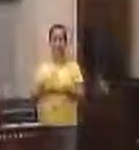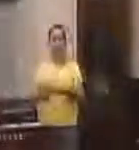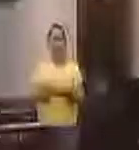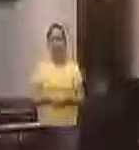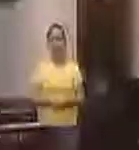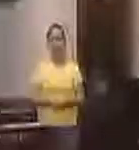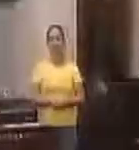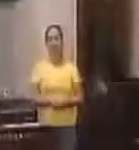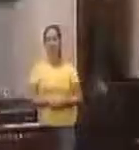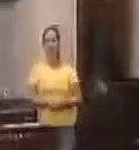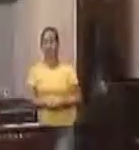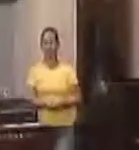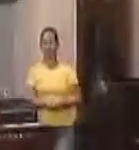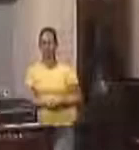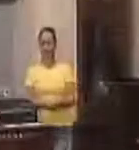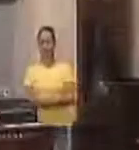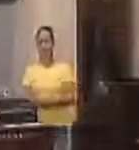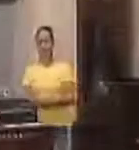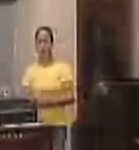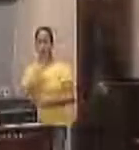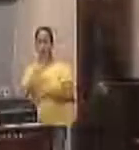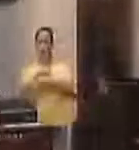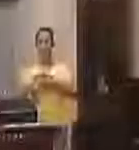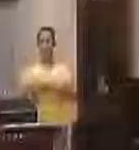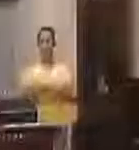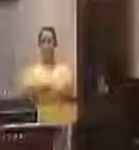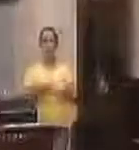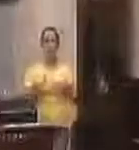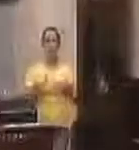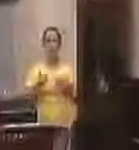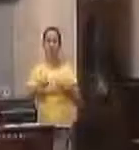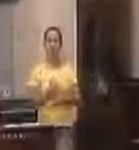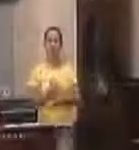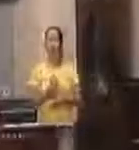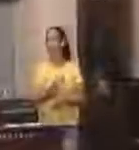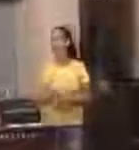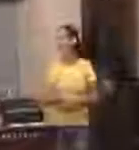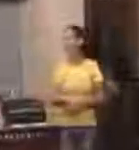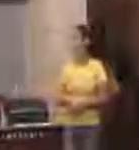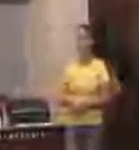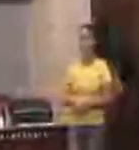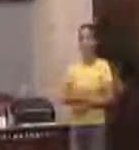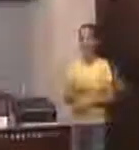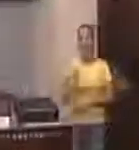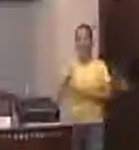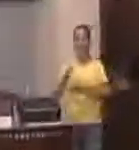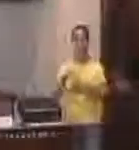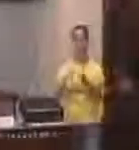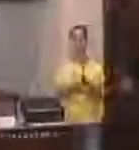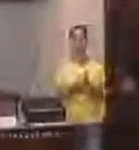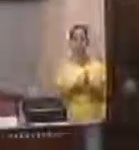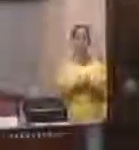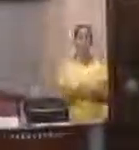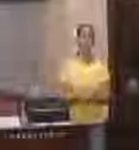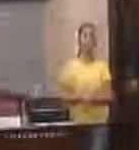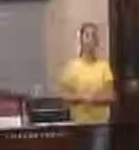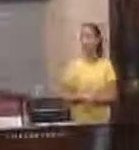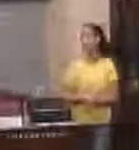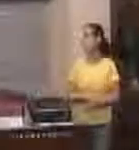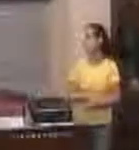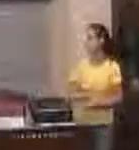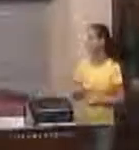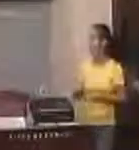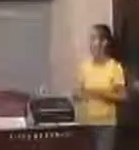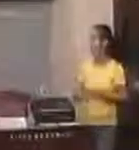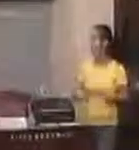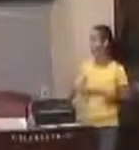noite. E o trabalho continua, né? Sim. 2 meses, dar os parabéns e Obrigada. desejar boa